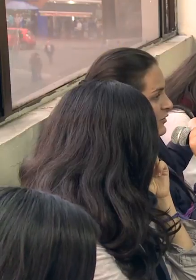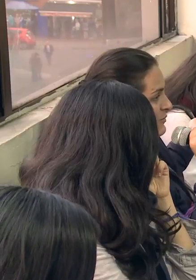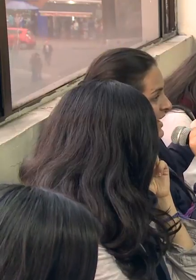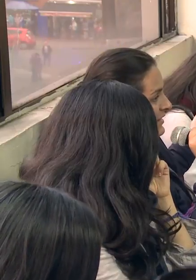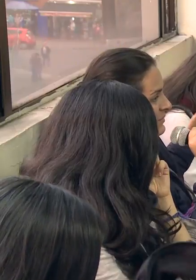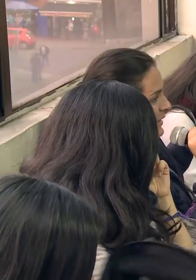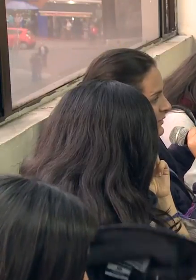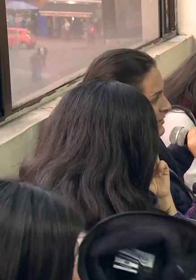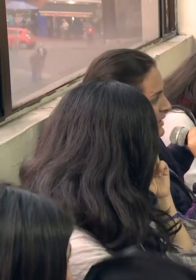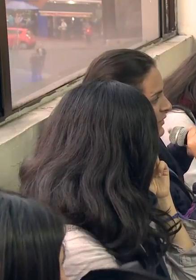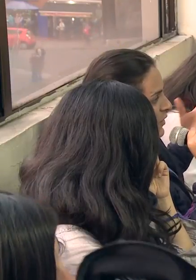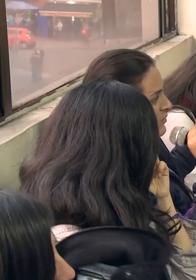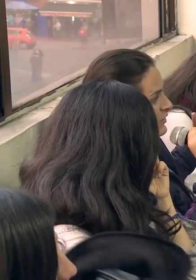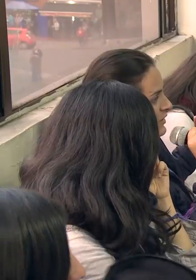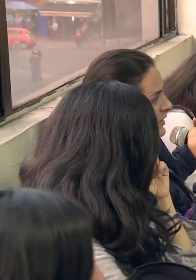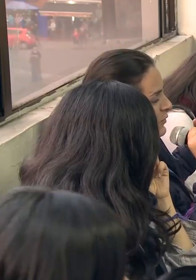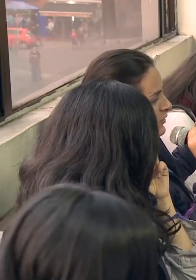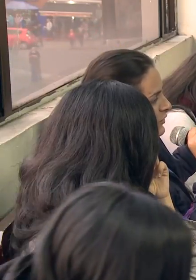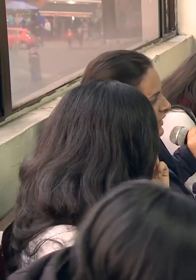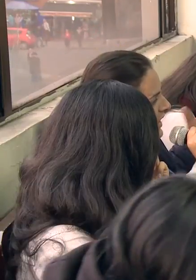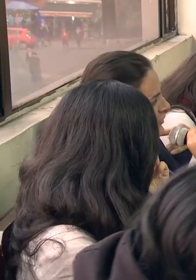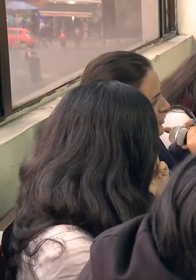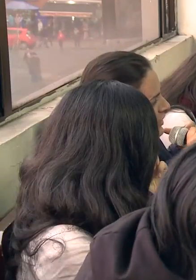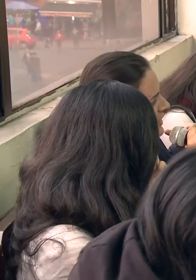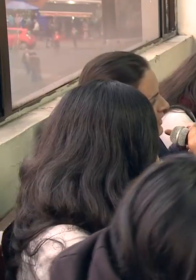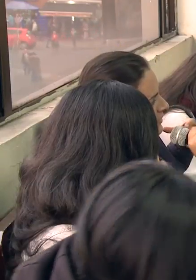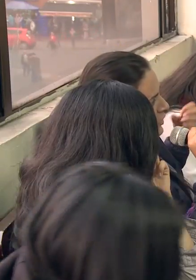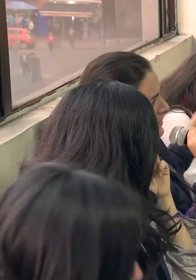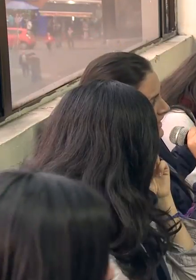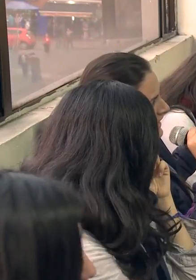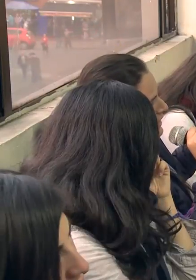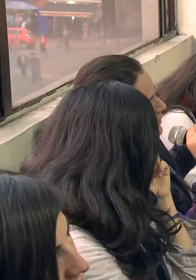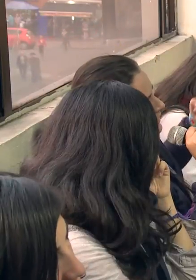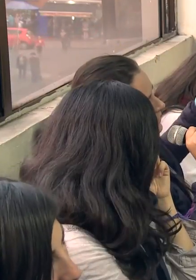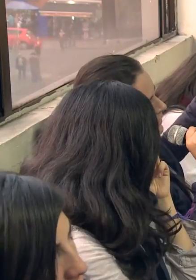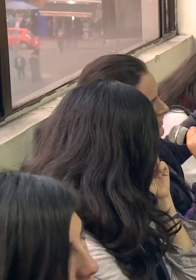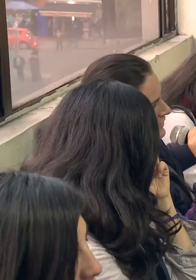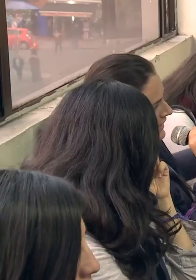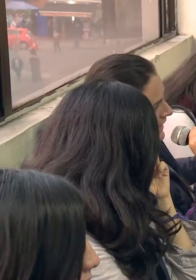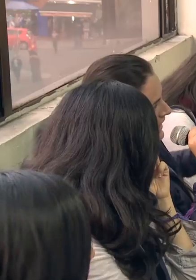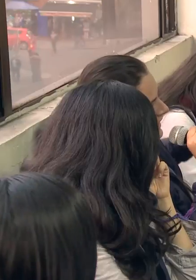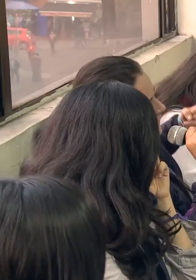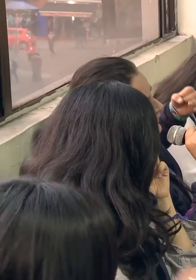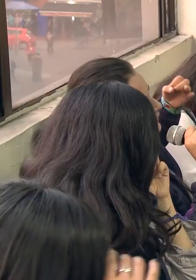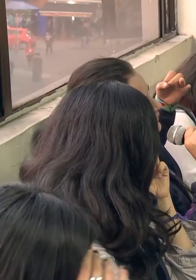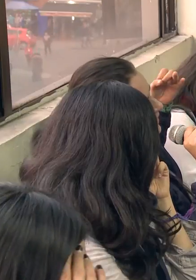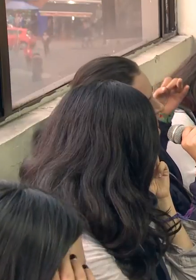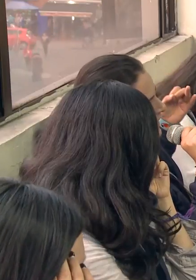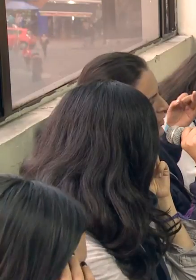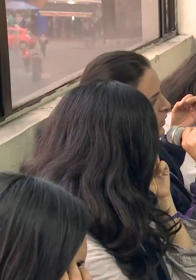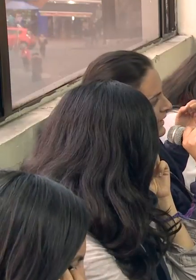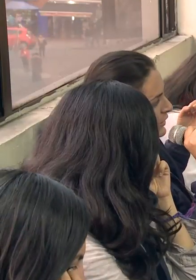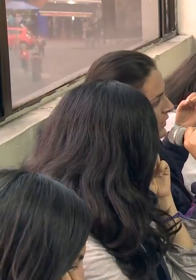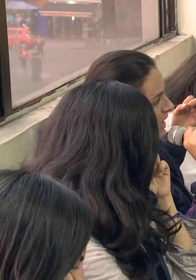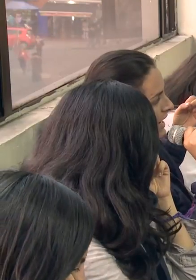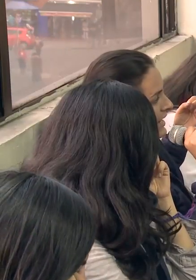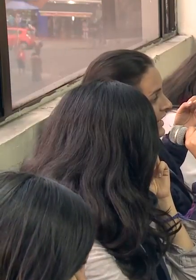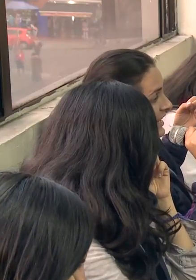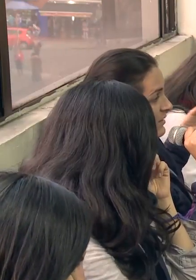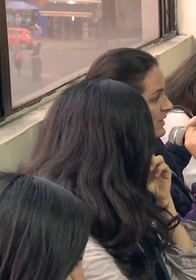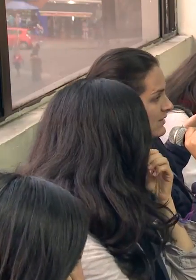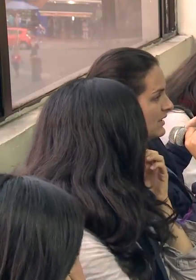padres y de sus madres, pero también cómo esos recursos ellos lo manejan en cuanto a los refrigerios, en cuanto